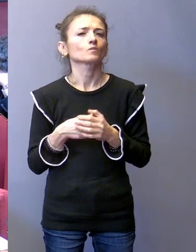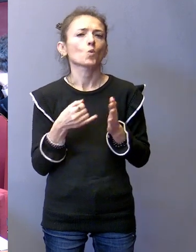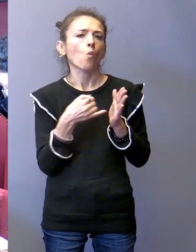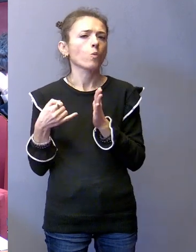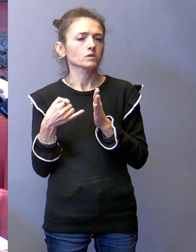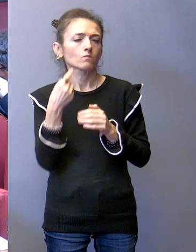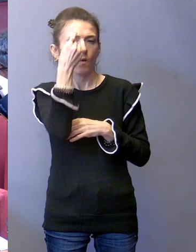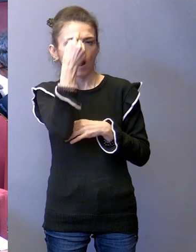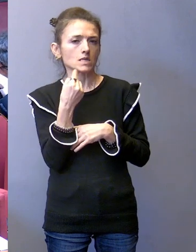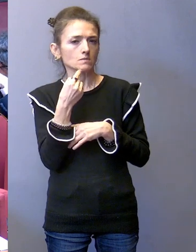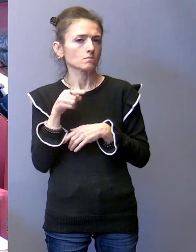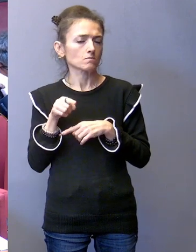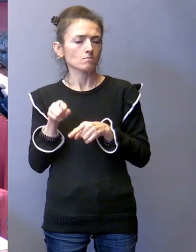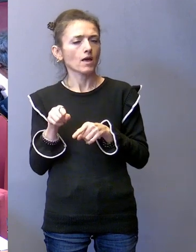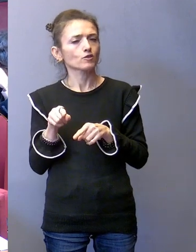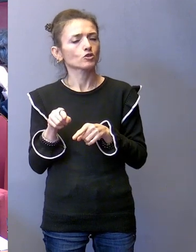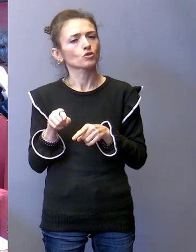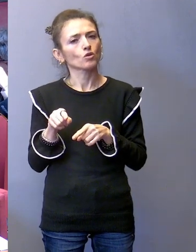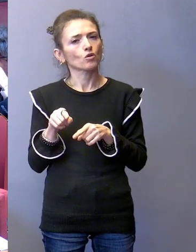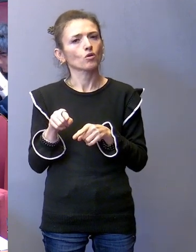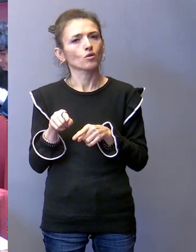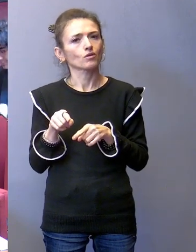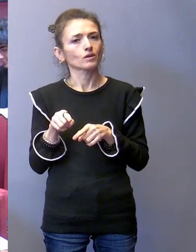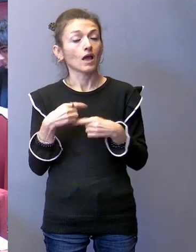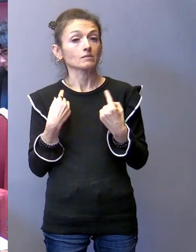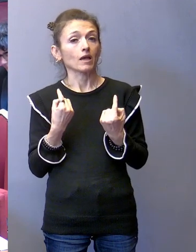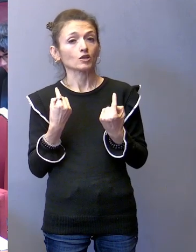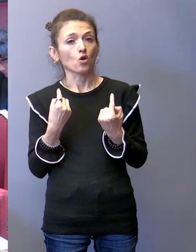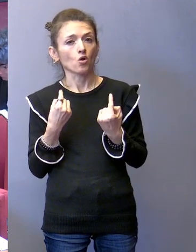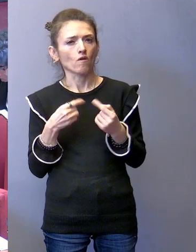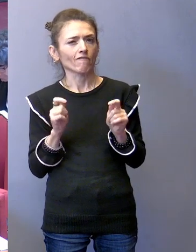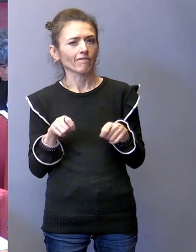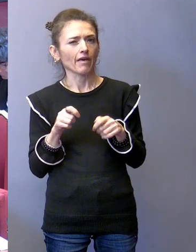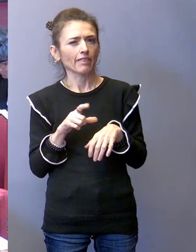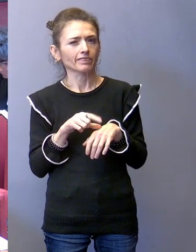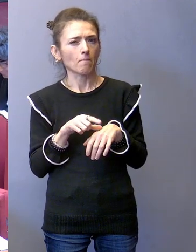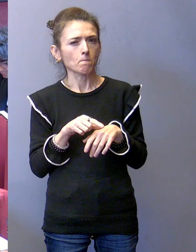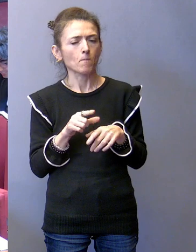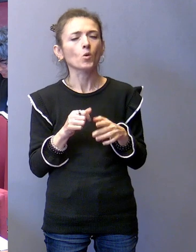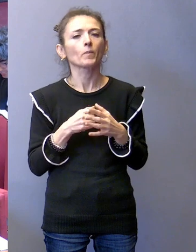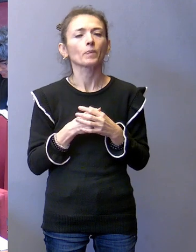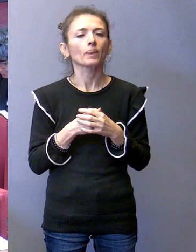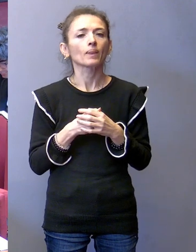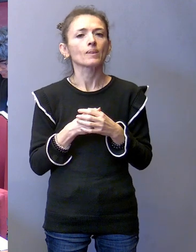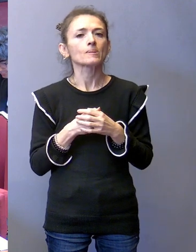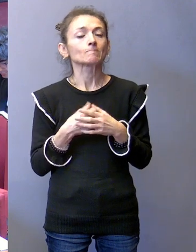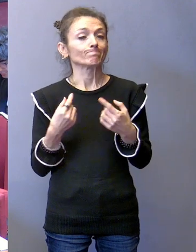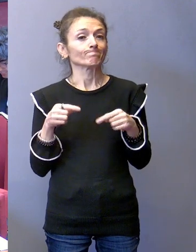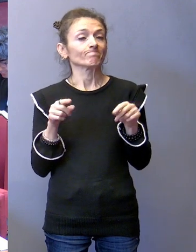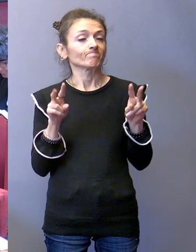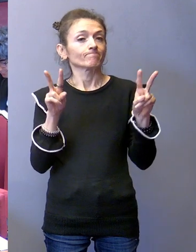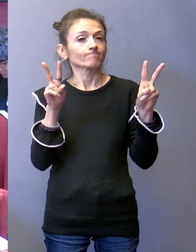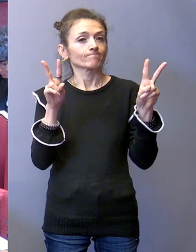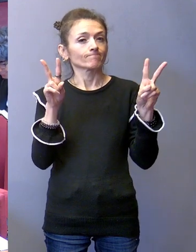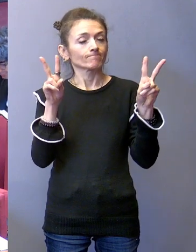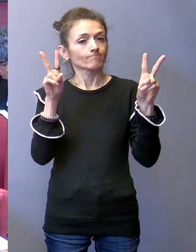aspetti che aspetto che ripartano i minuti ed è il tema che diciamo